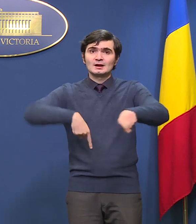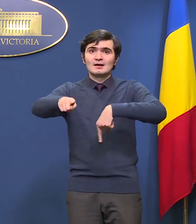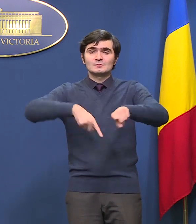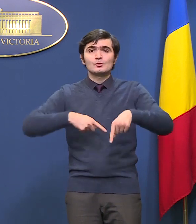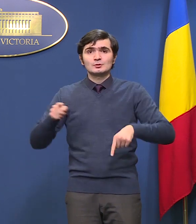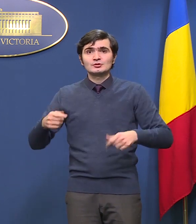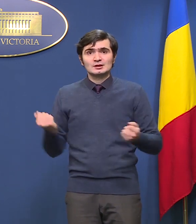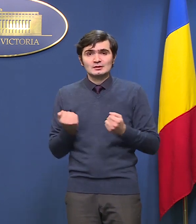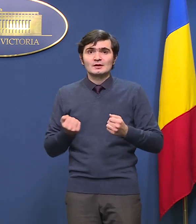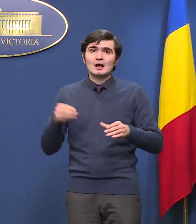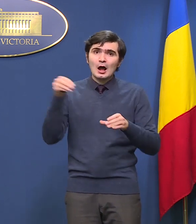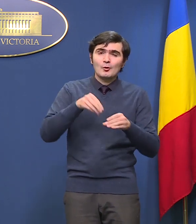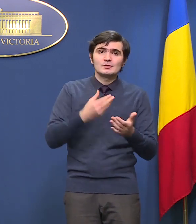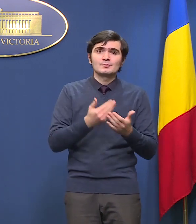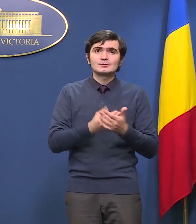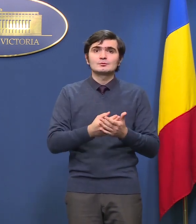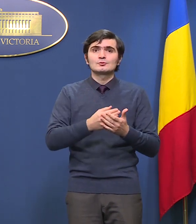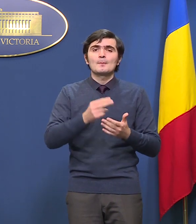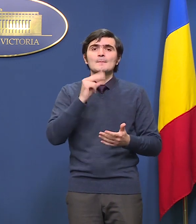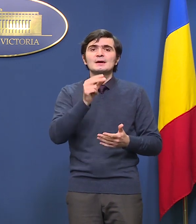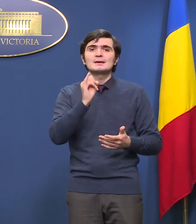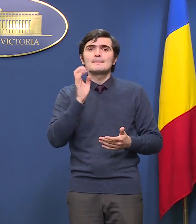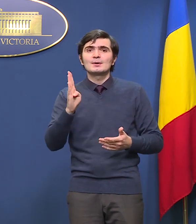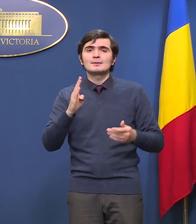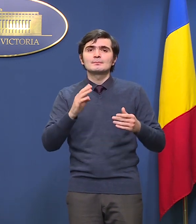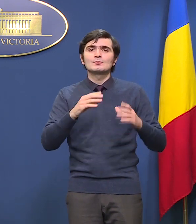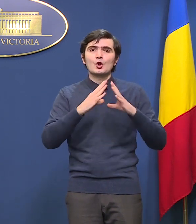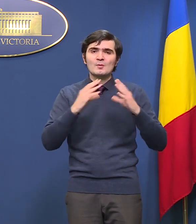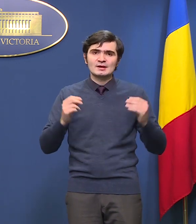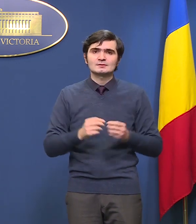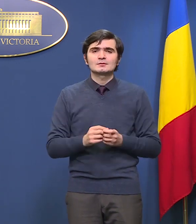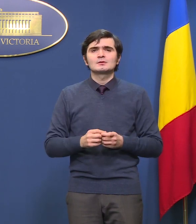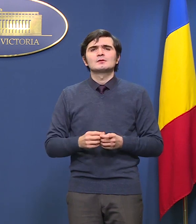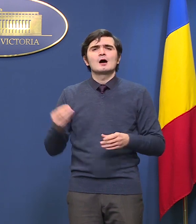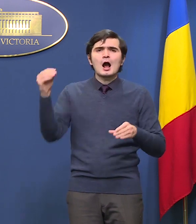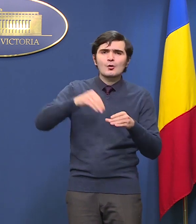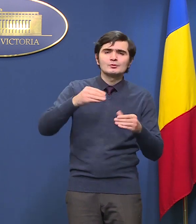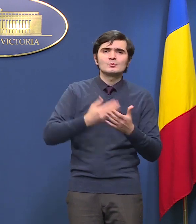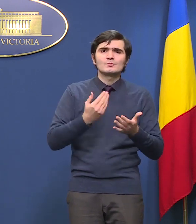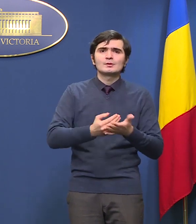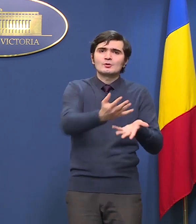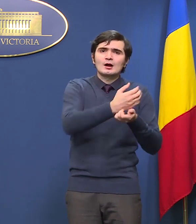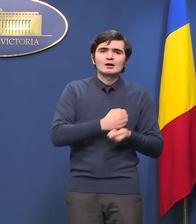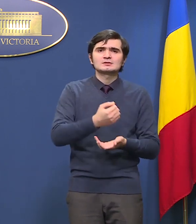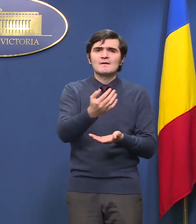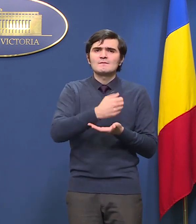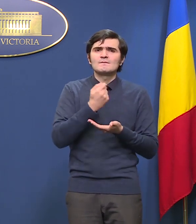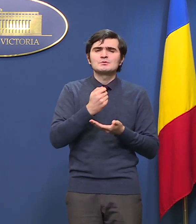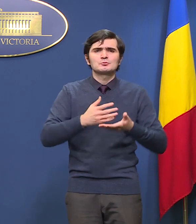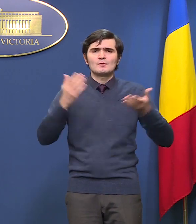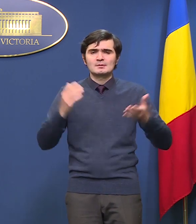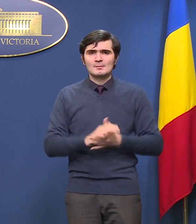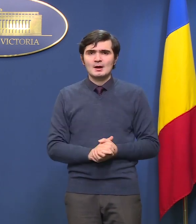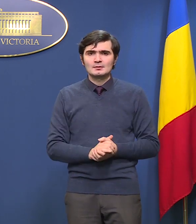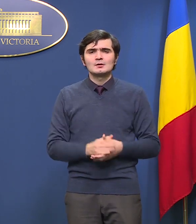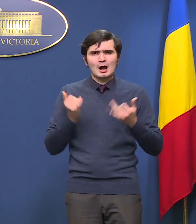care a contribuit la produsul intern brut, care a permis încasarea de venituri foarte mari. Aici ne-am și luptat